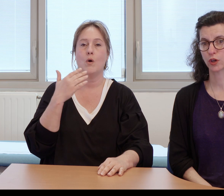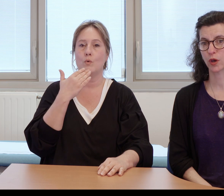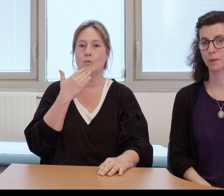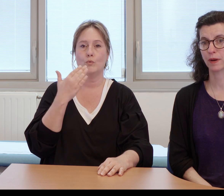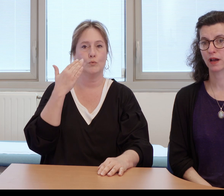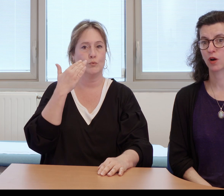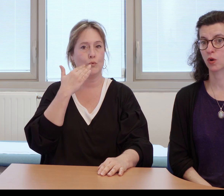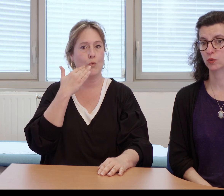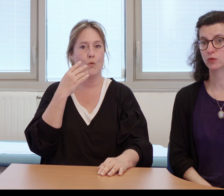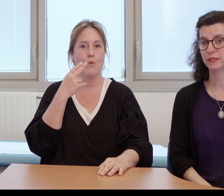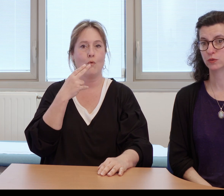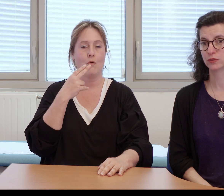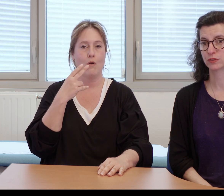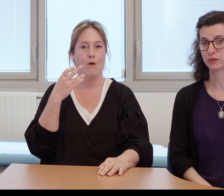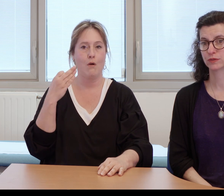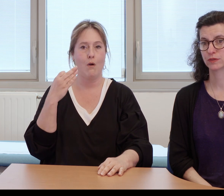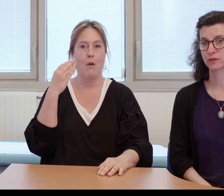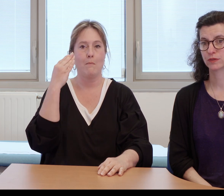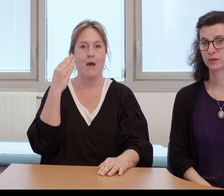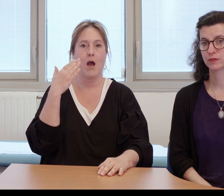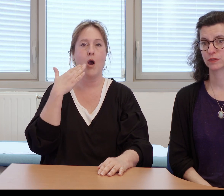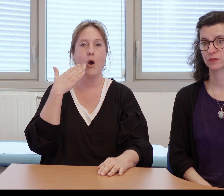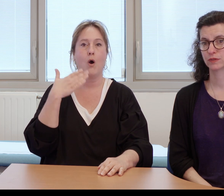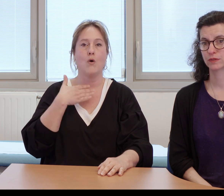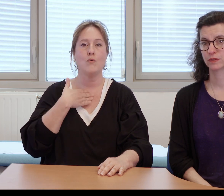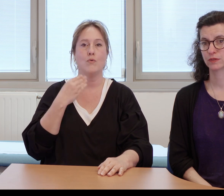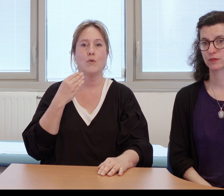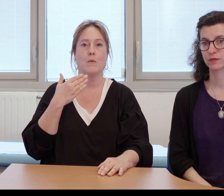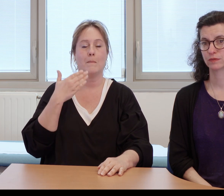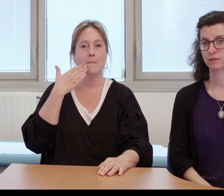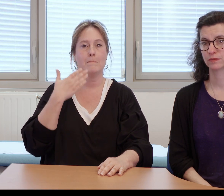où ton cœur bat en 1 minute.